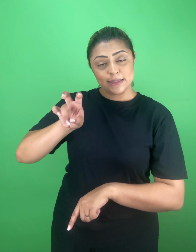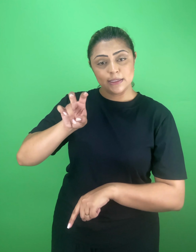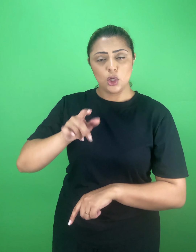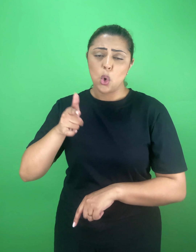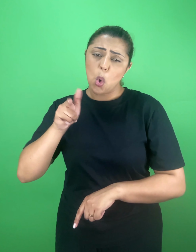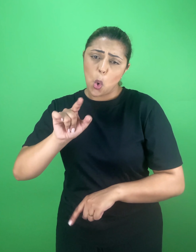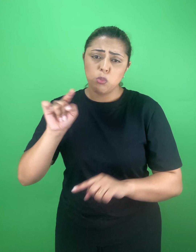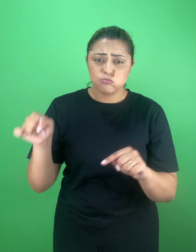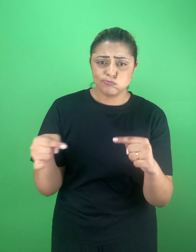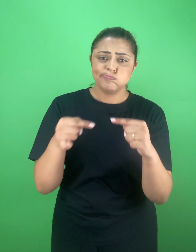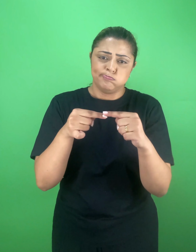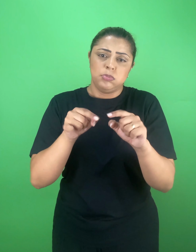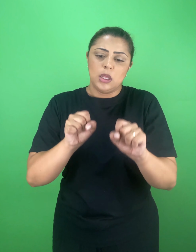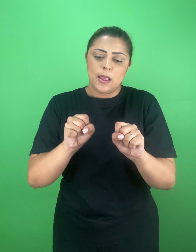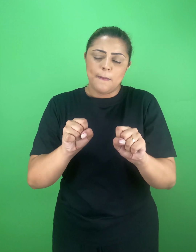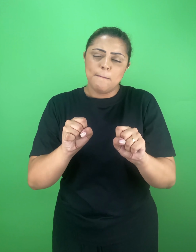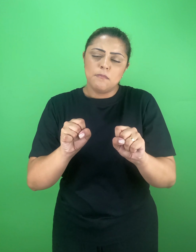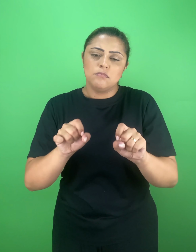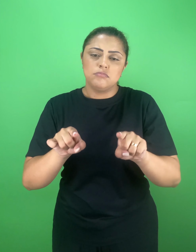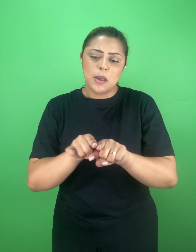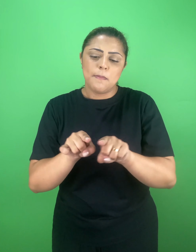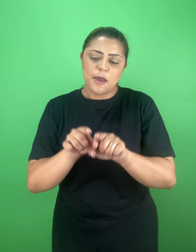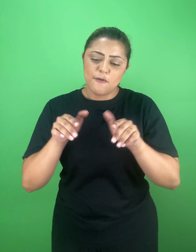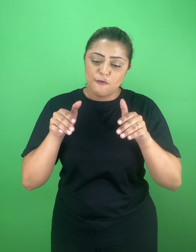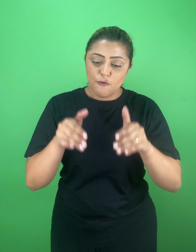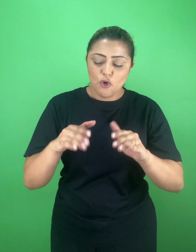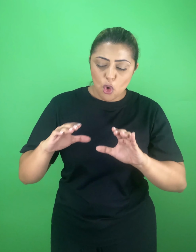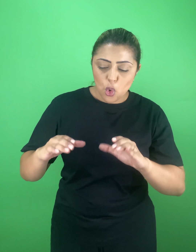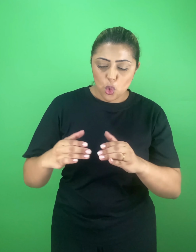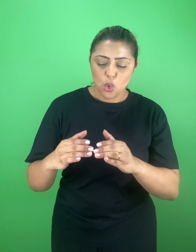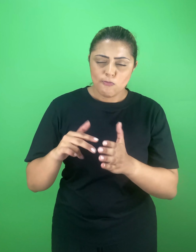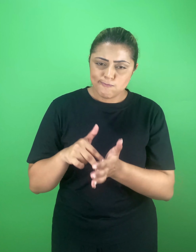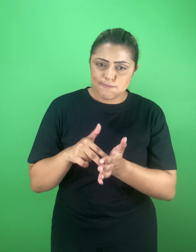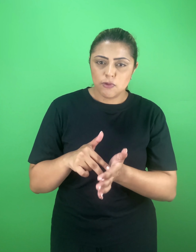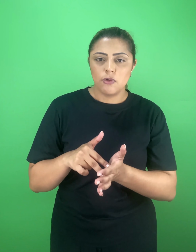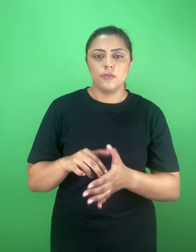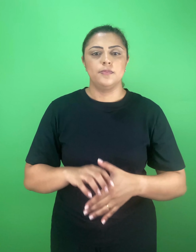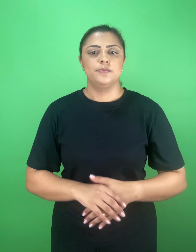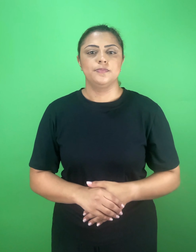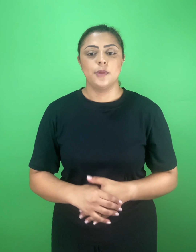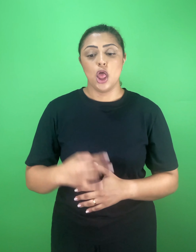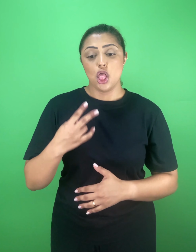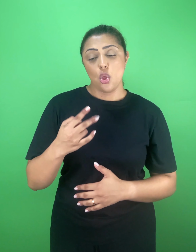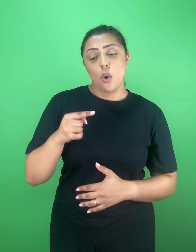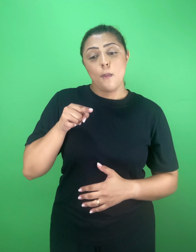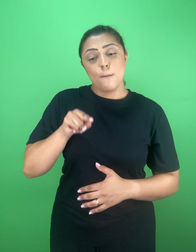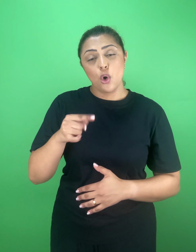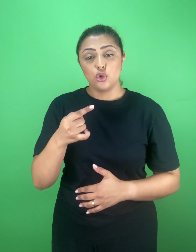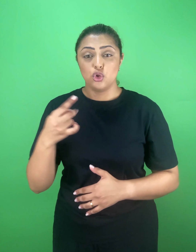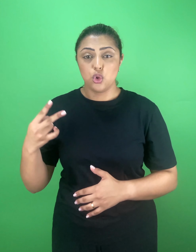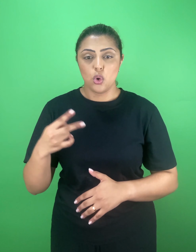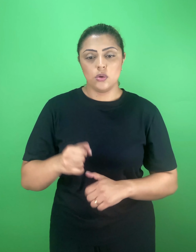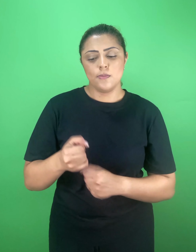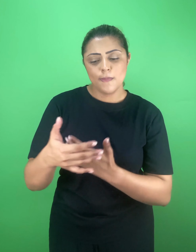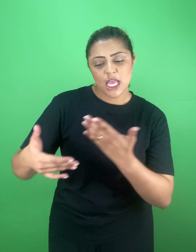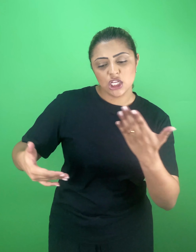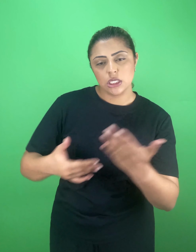que se relacione ao fortalecimento de grupos ou coletivos 2. 12. Mediação cultural Podem